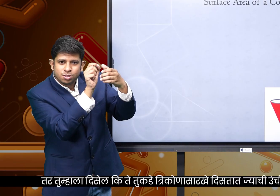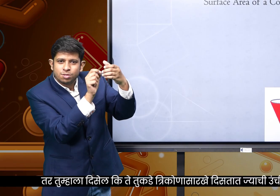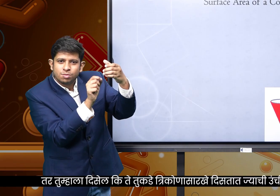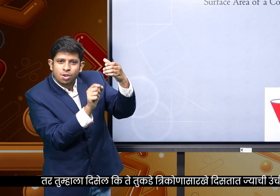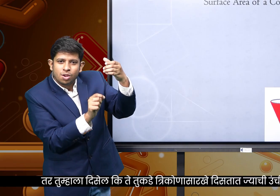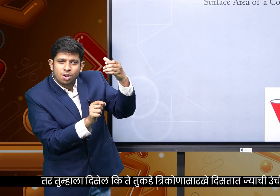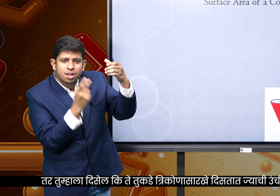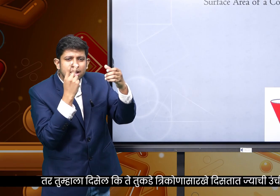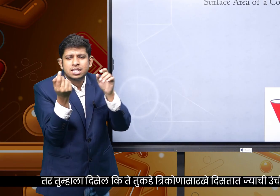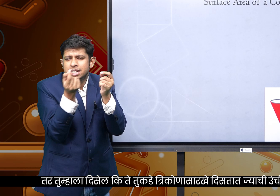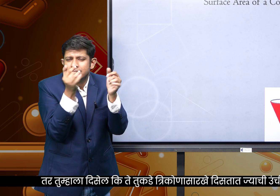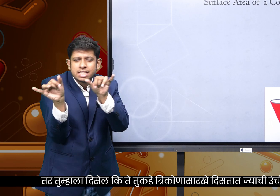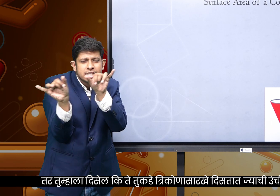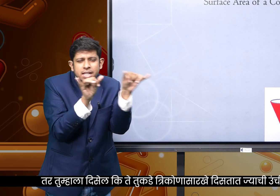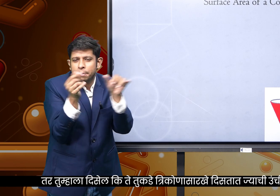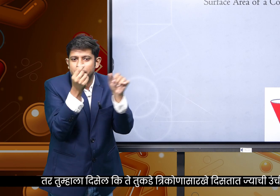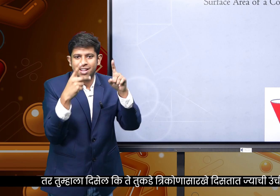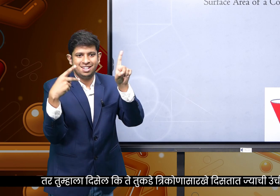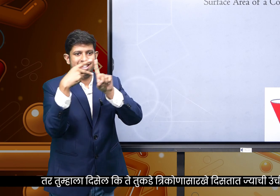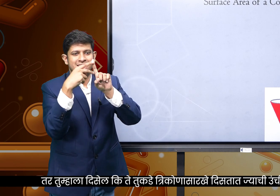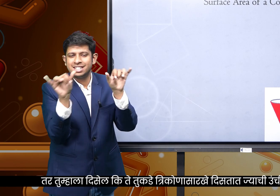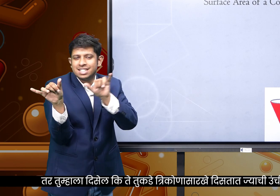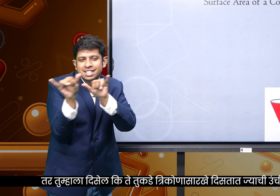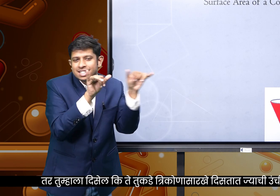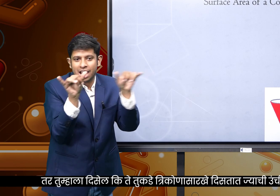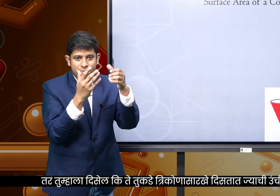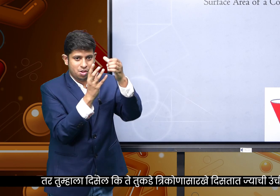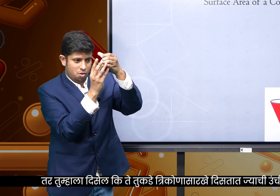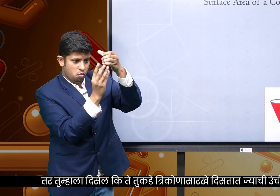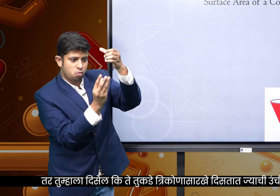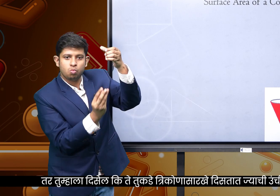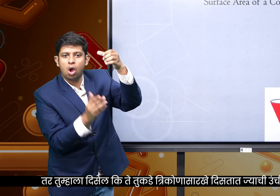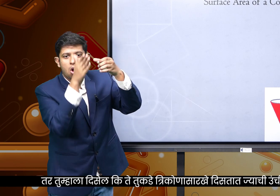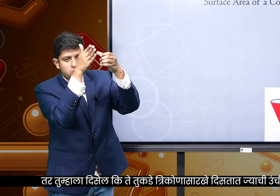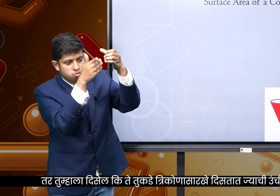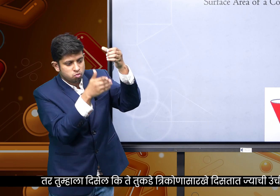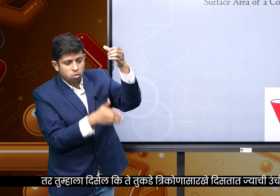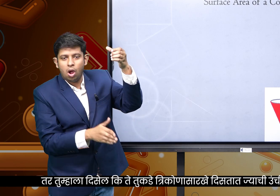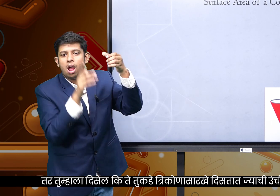तुकडे त्रिकोणासारखे दिसतात, ज्याची उंची तिरकी उंची आहे. 1.